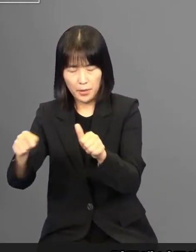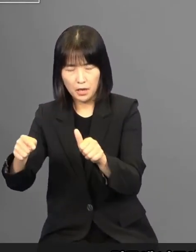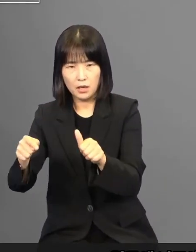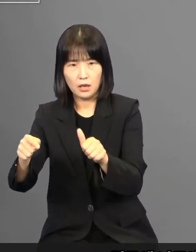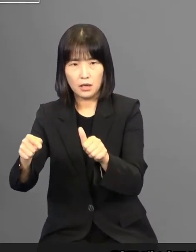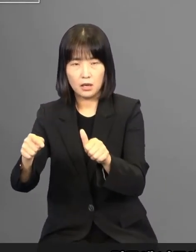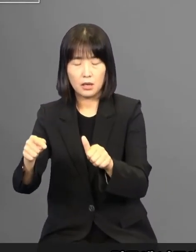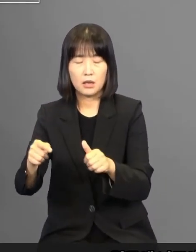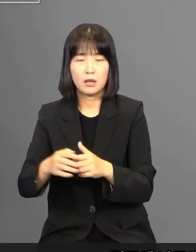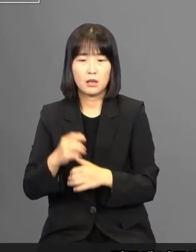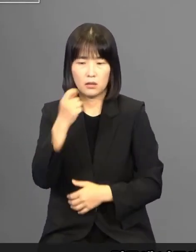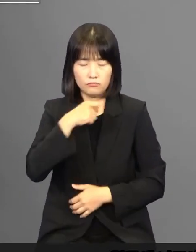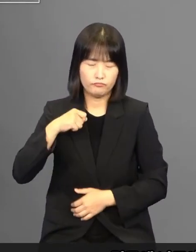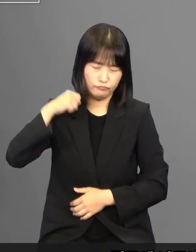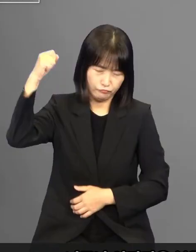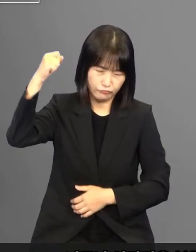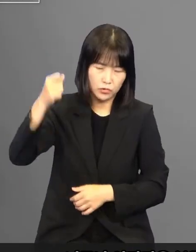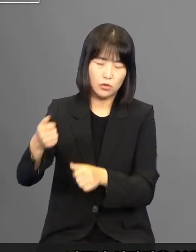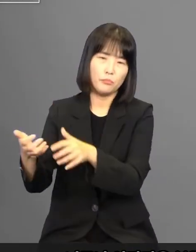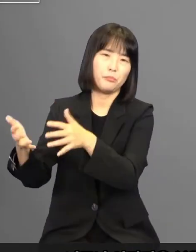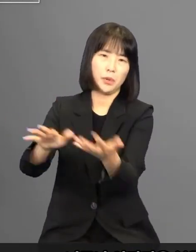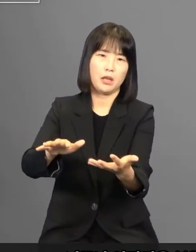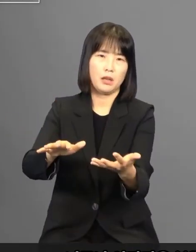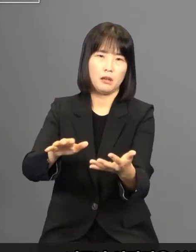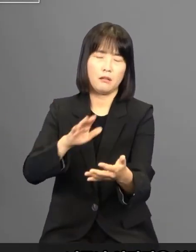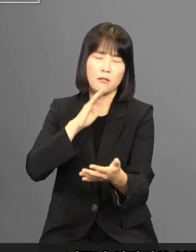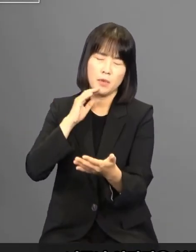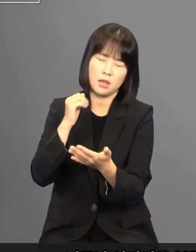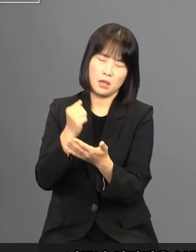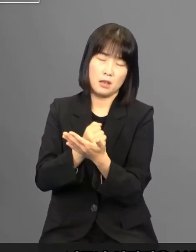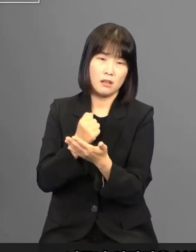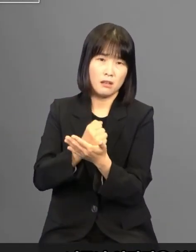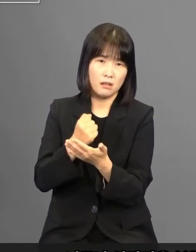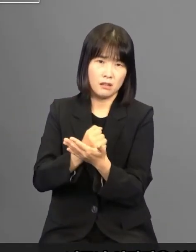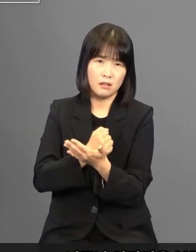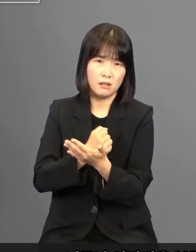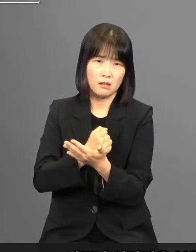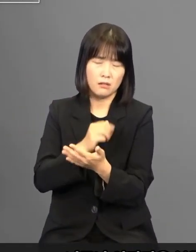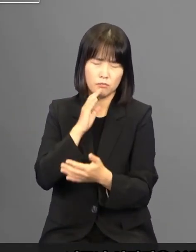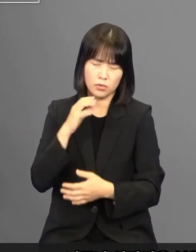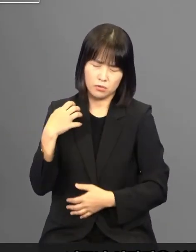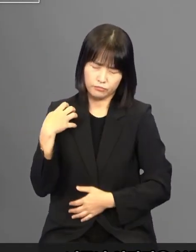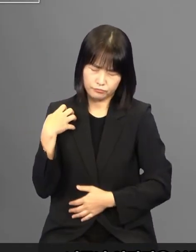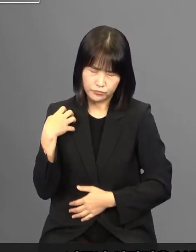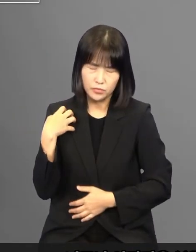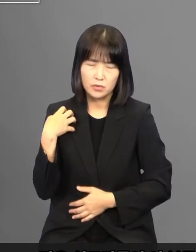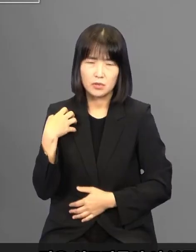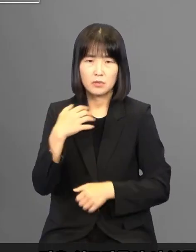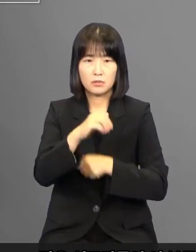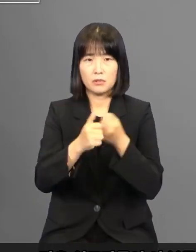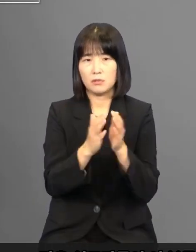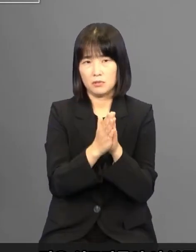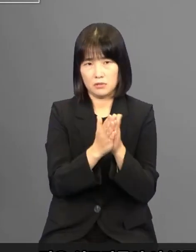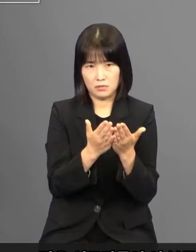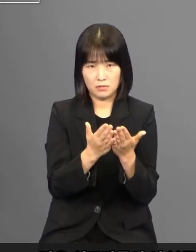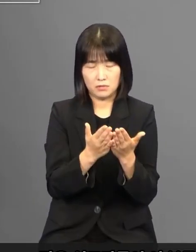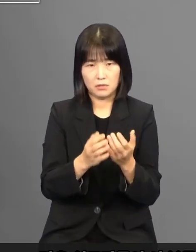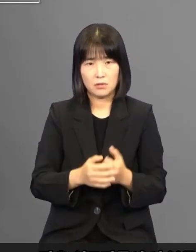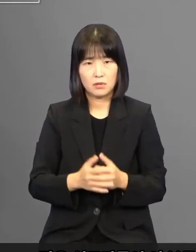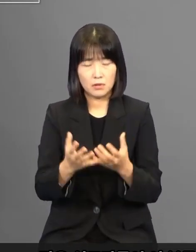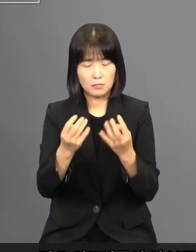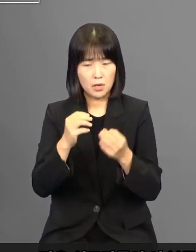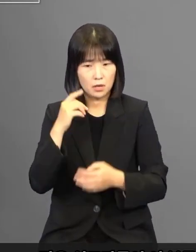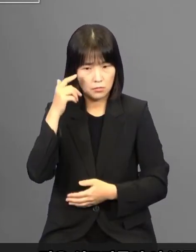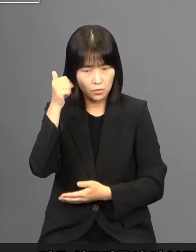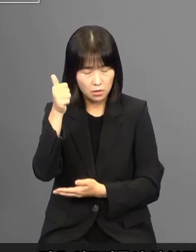매달아 죽이게 됩니다. 너무나 안타까운 본문이고 참 부담스러운 본문이고 많은 설교자들이 이 본문을 좀